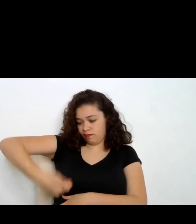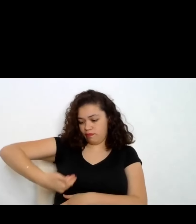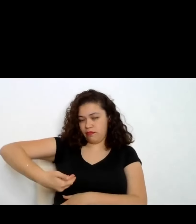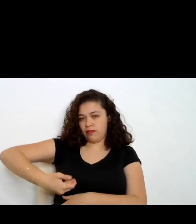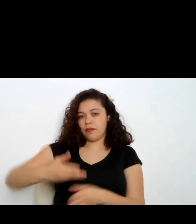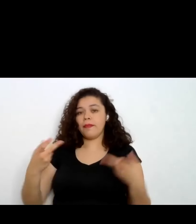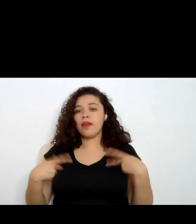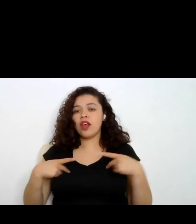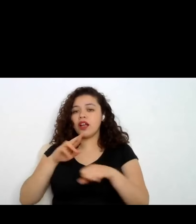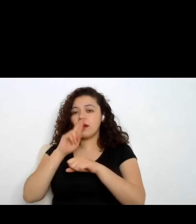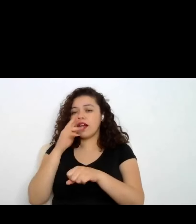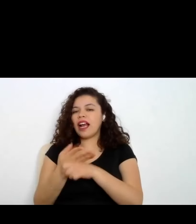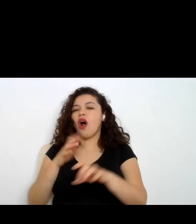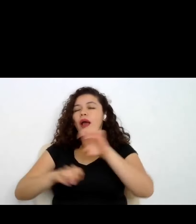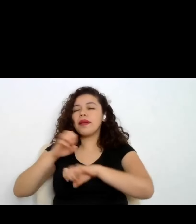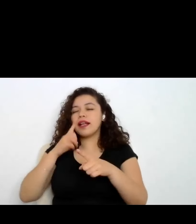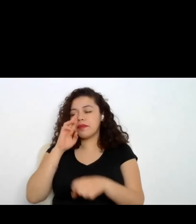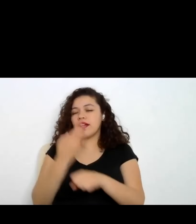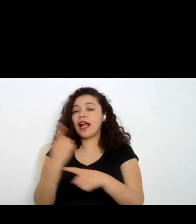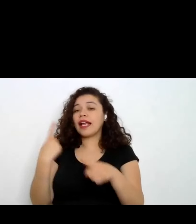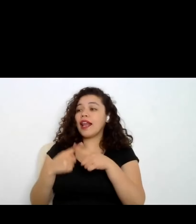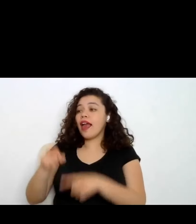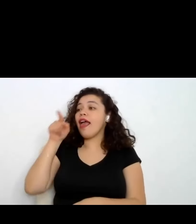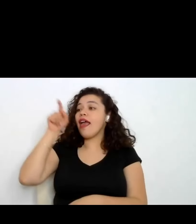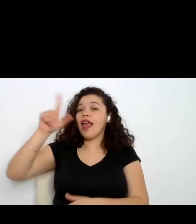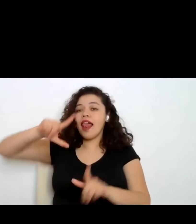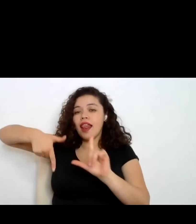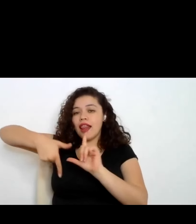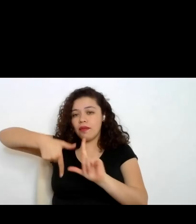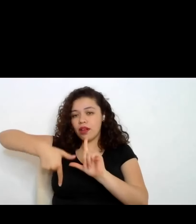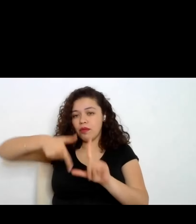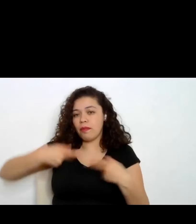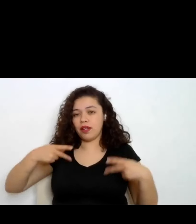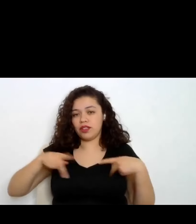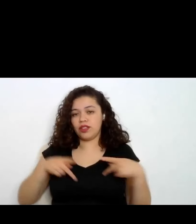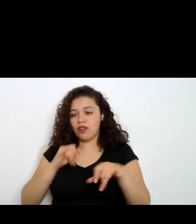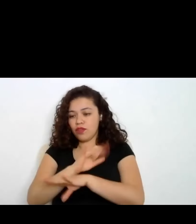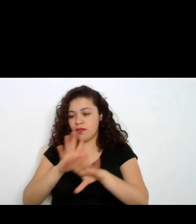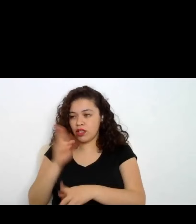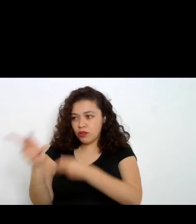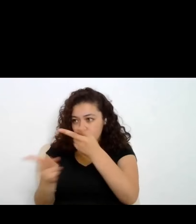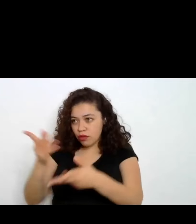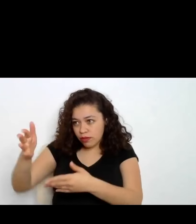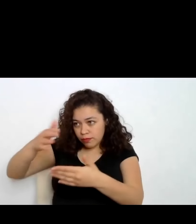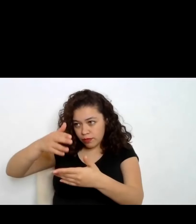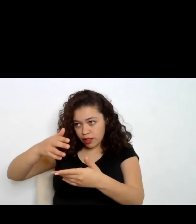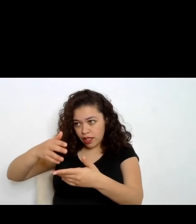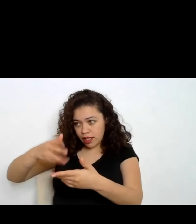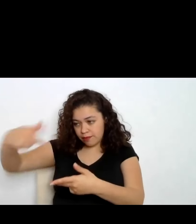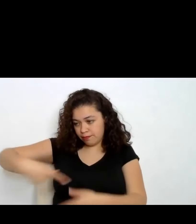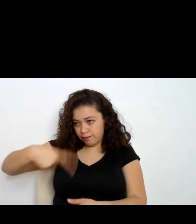es Liverpool. O sea, el responsable es quien recaba mis datos personales. El aviso